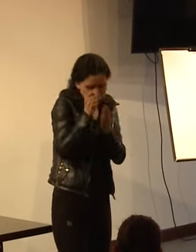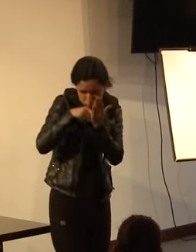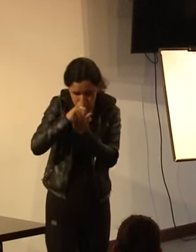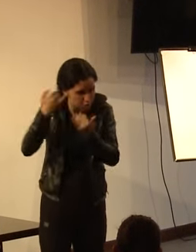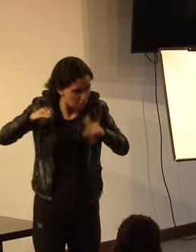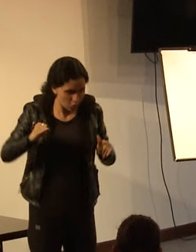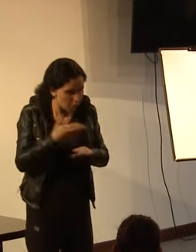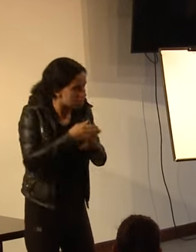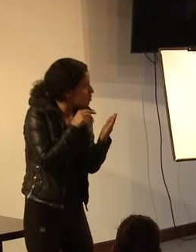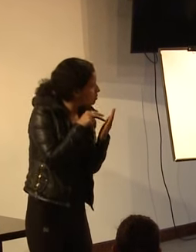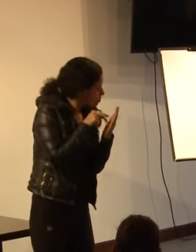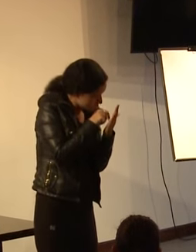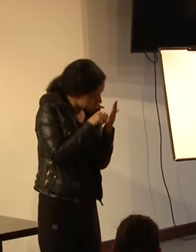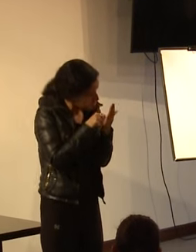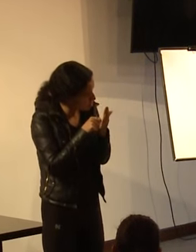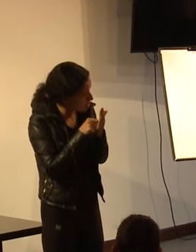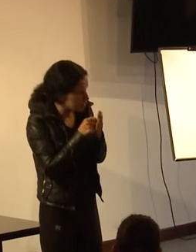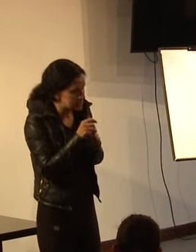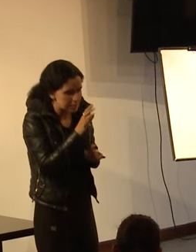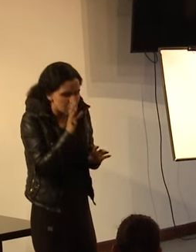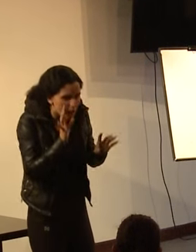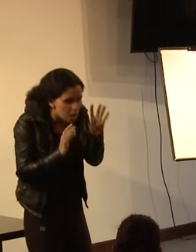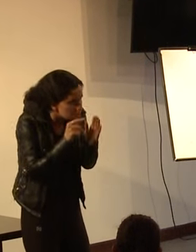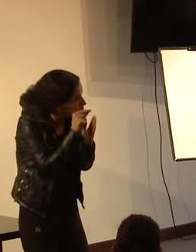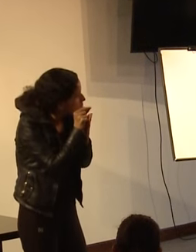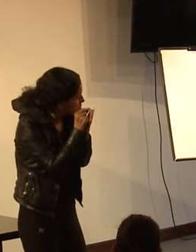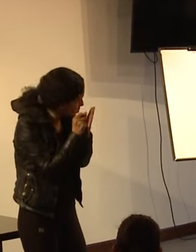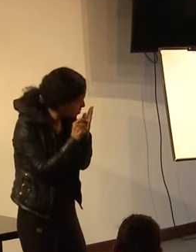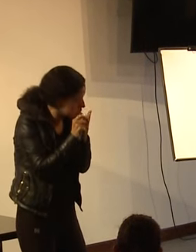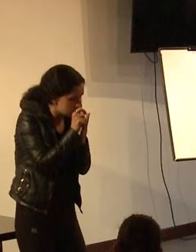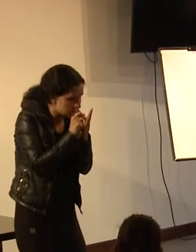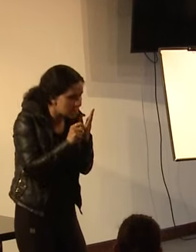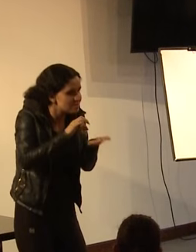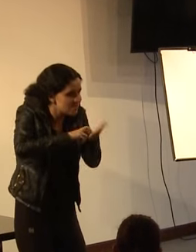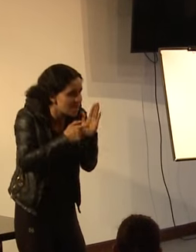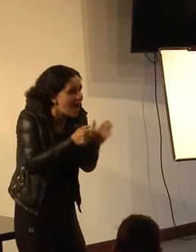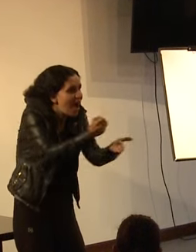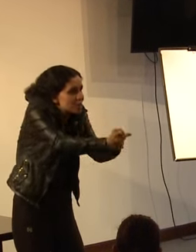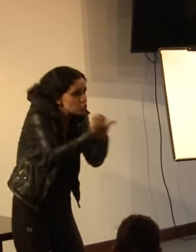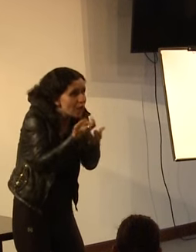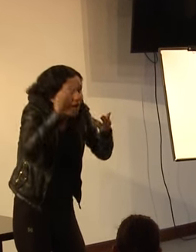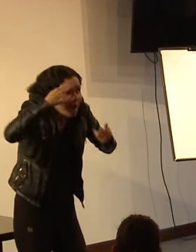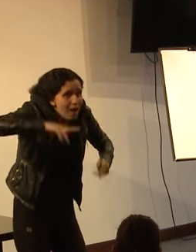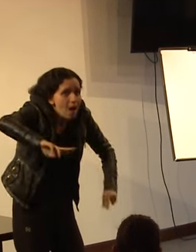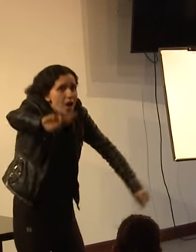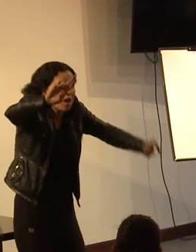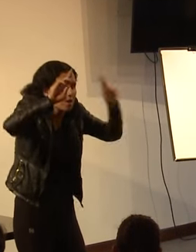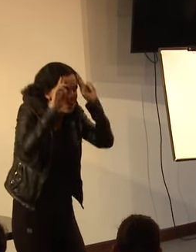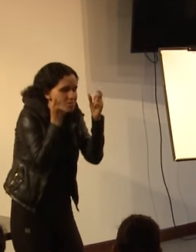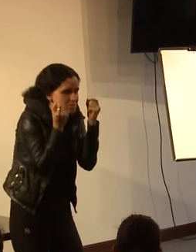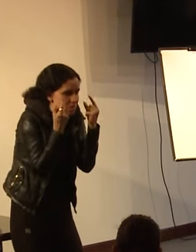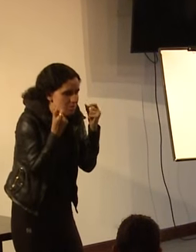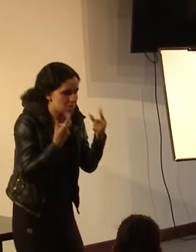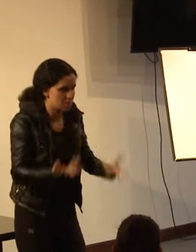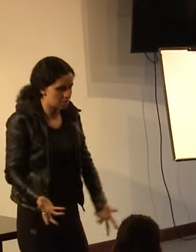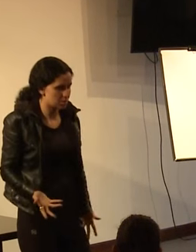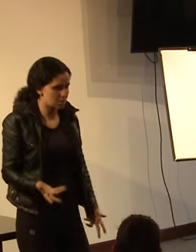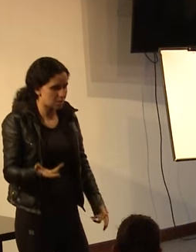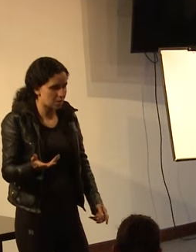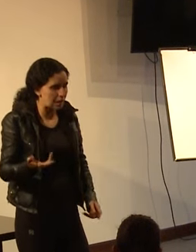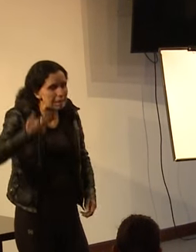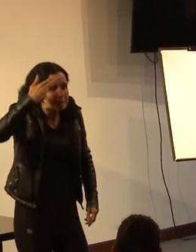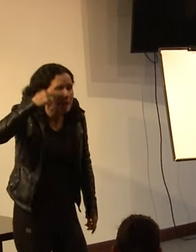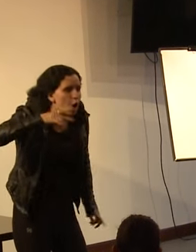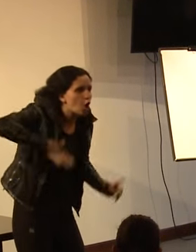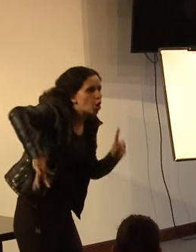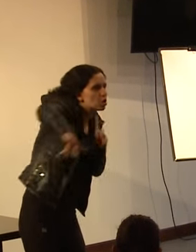en el contexto escolar en nuestro país, por ejemplo, y en la mayoría de los países? Música es una materia que está presente casi que... Entonces, y sobre todo de hace unos años para acá,